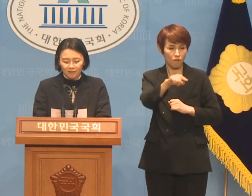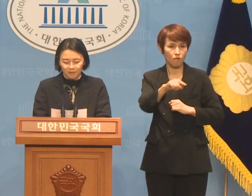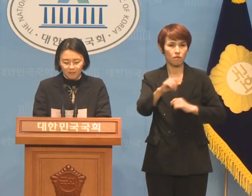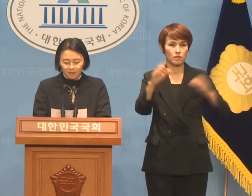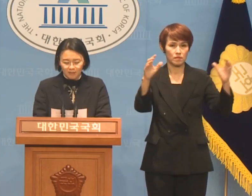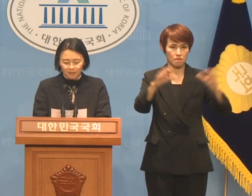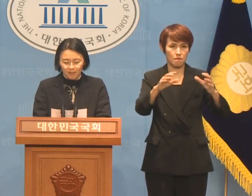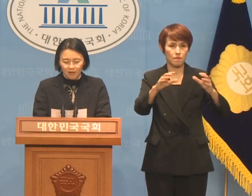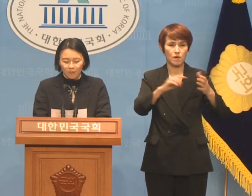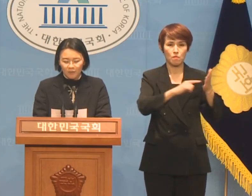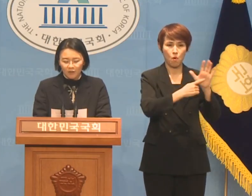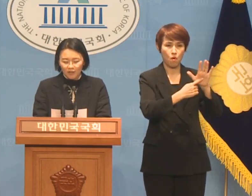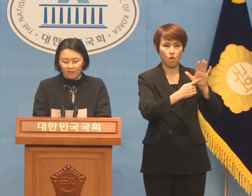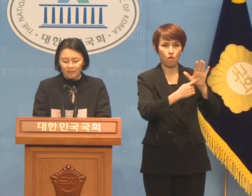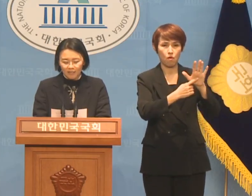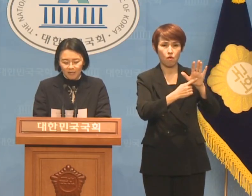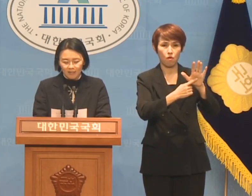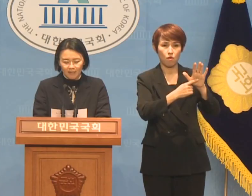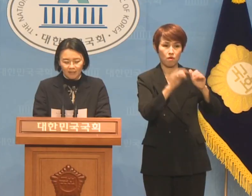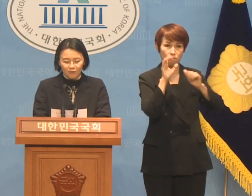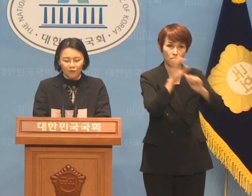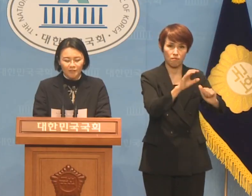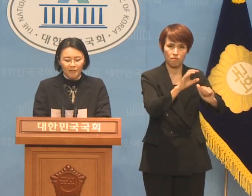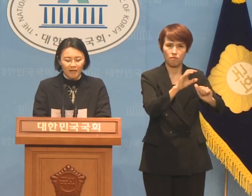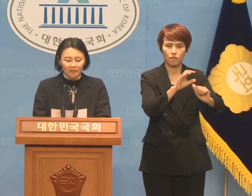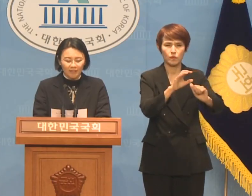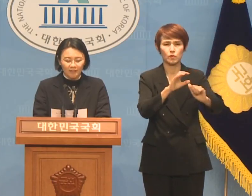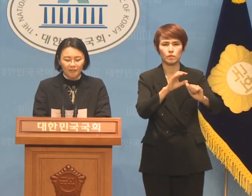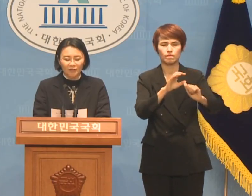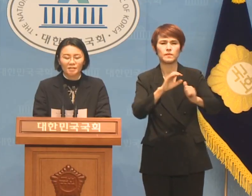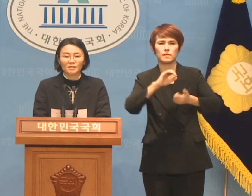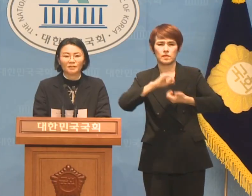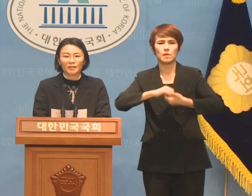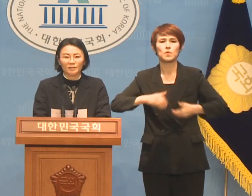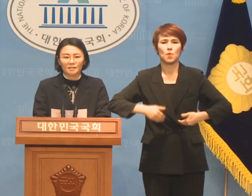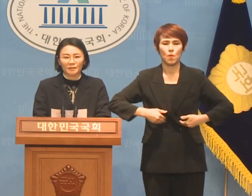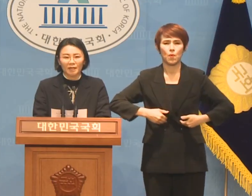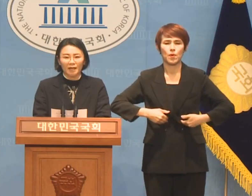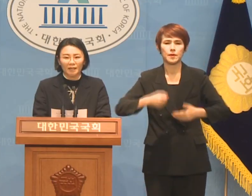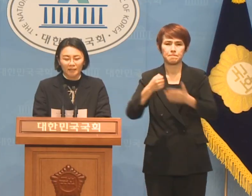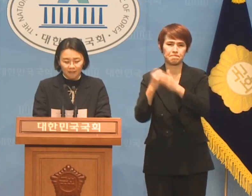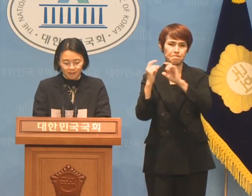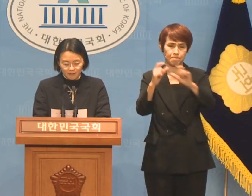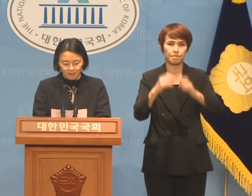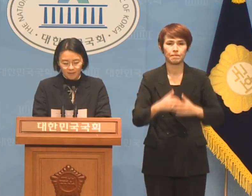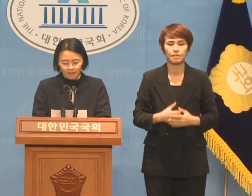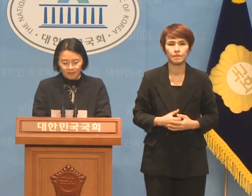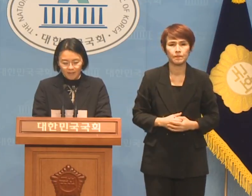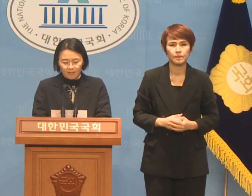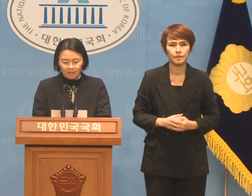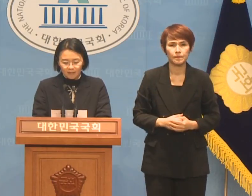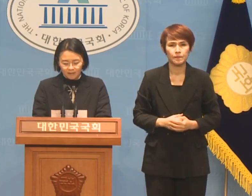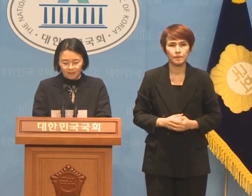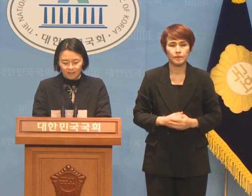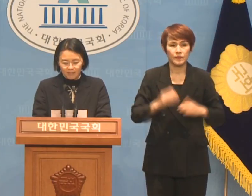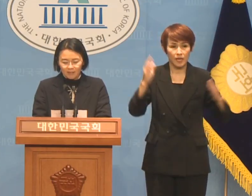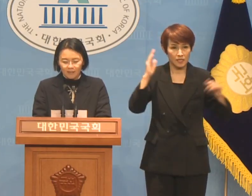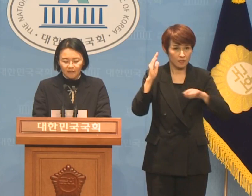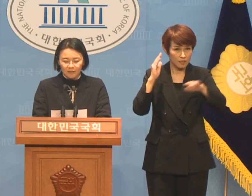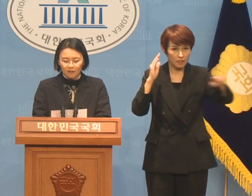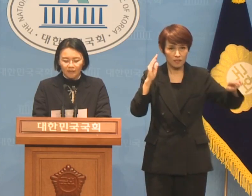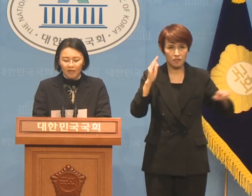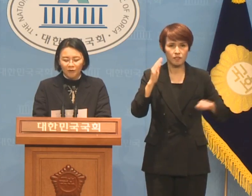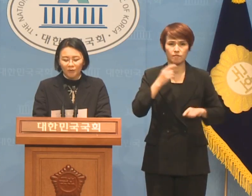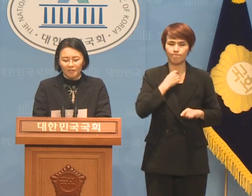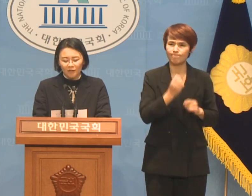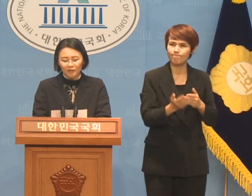사전 금지는 엄격한 제한 아래 이루어져야 한다는 결정을 내렸습니다. 학생들이 자신들의